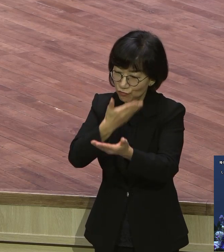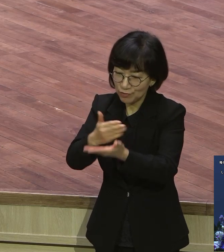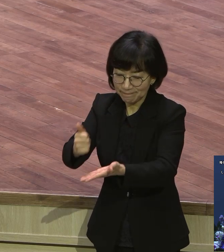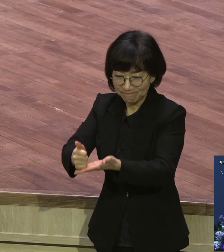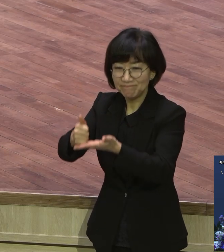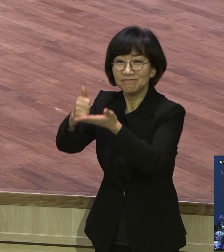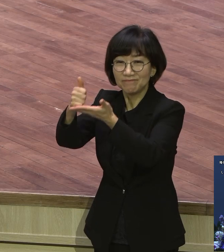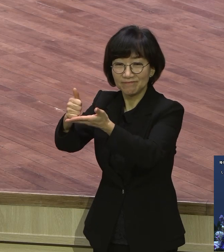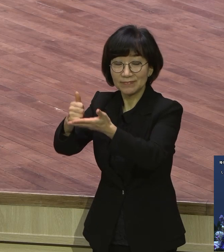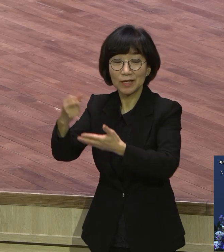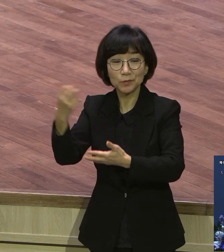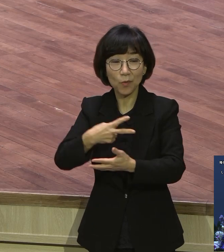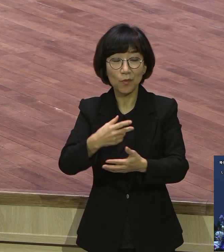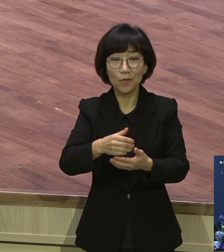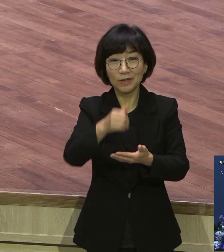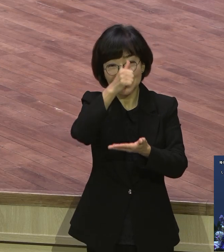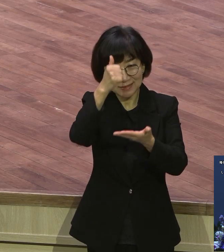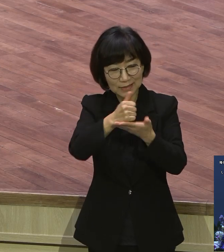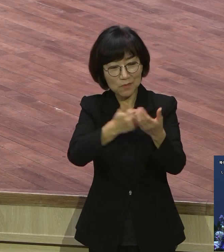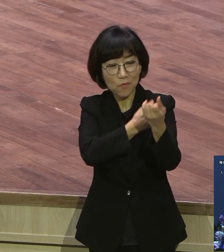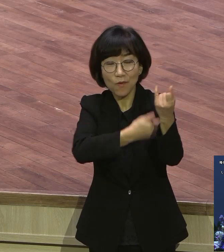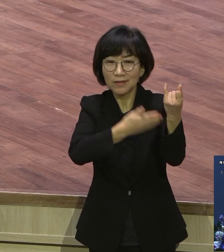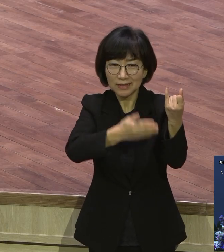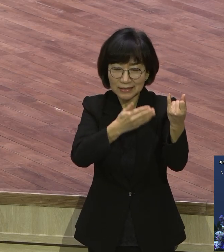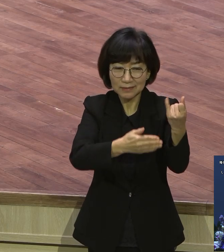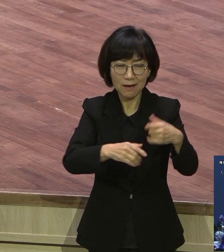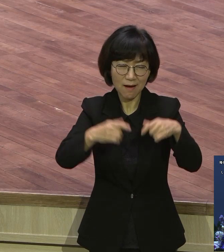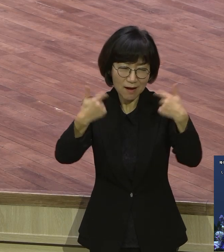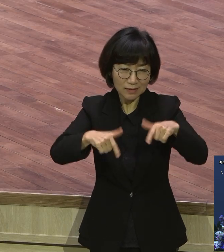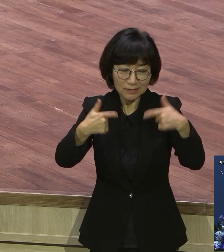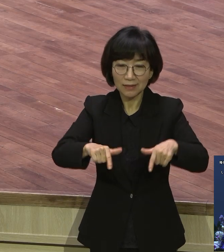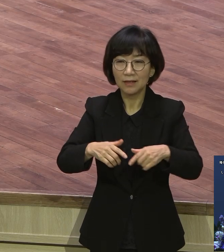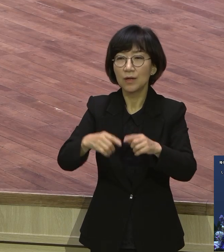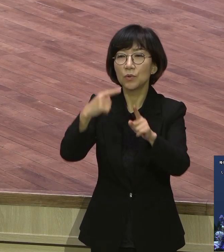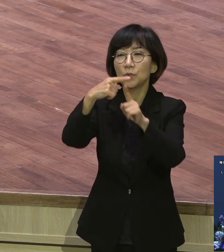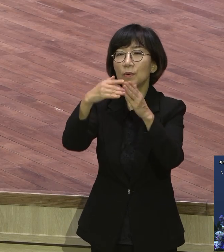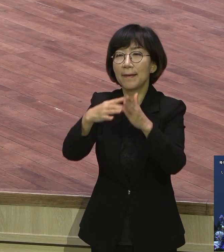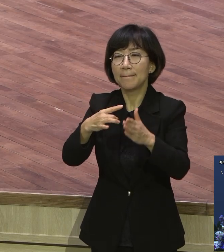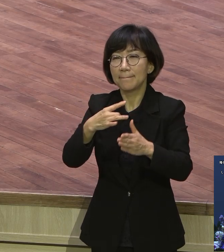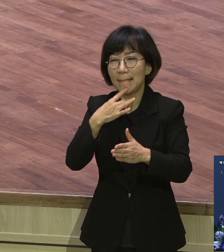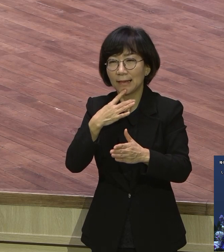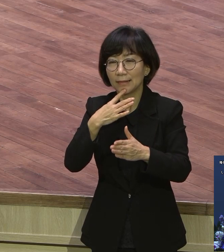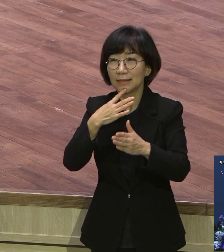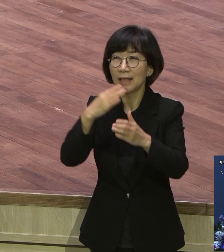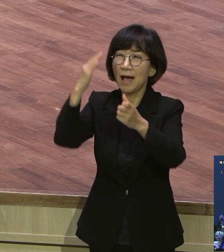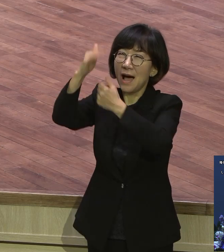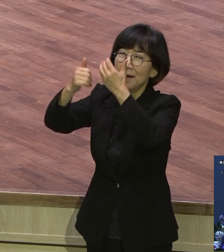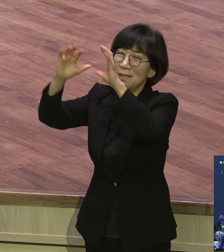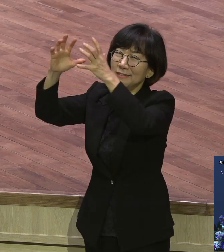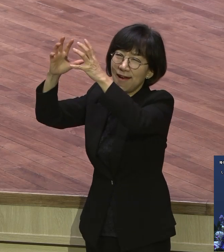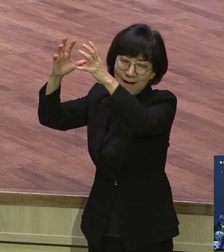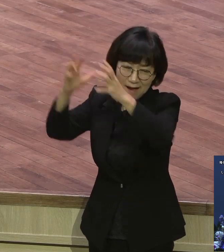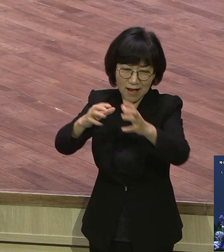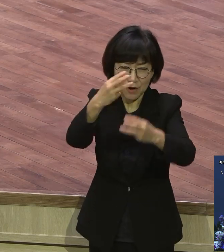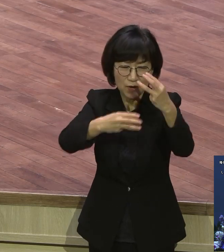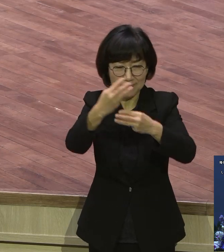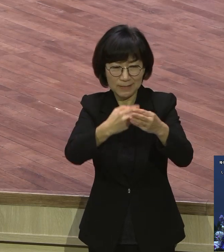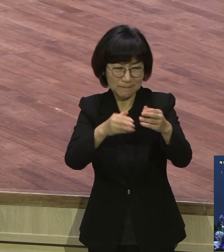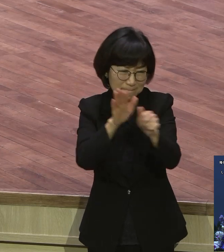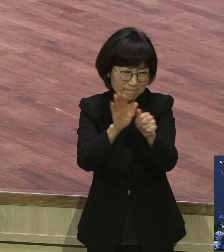우리 중직자님들 교회를 위해서 오직 교회야 그냥 오직 하나님의 나라야 오직 랩런트야